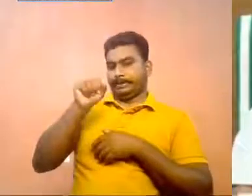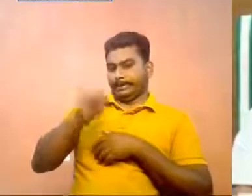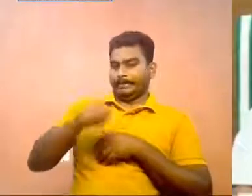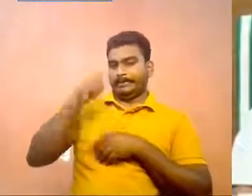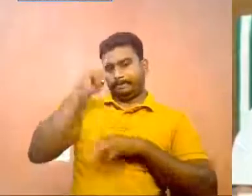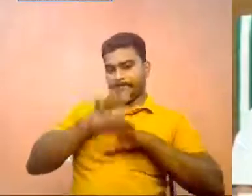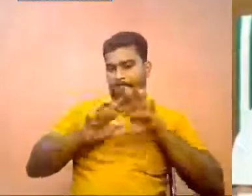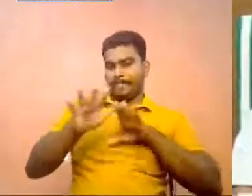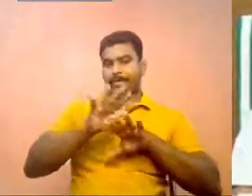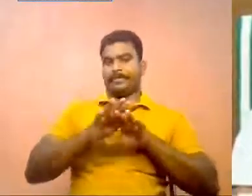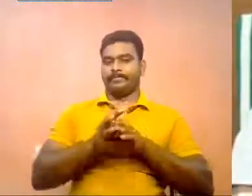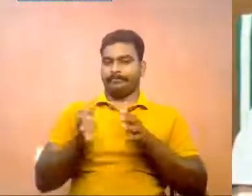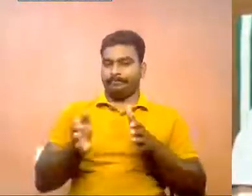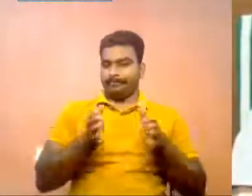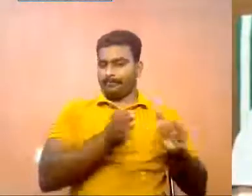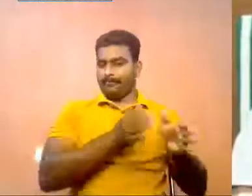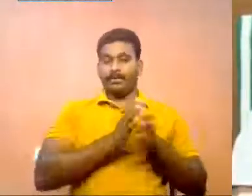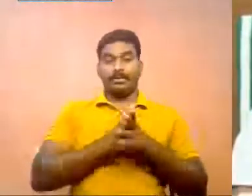കാസർഗോഡ് ജില്ലയിൽ നിന്ന്